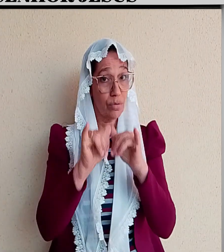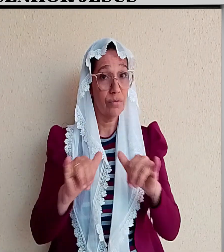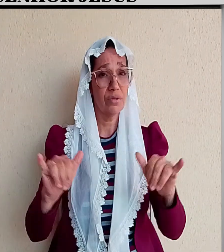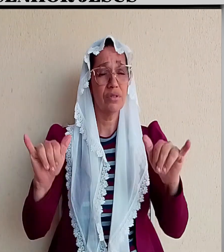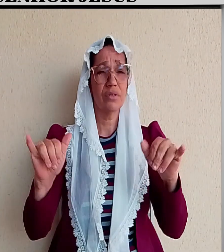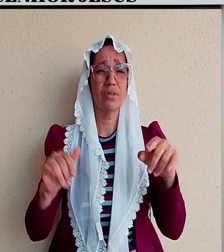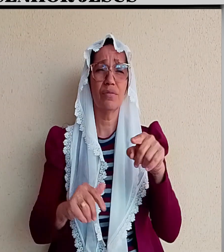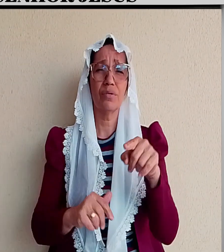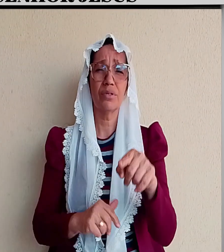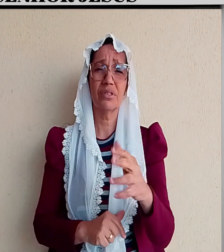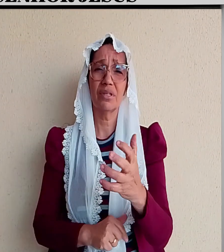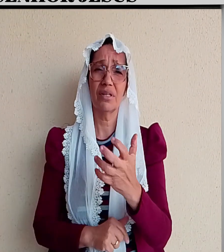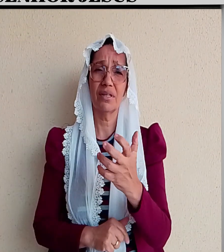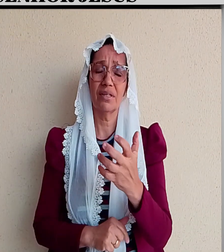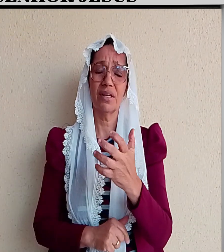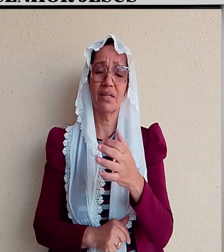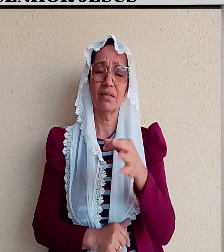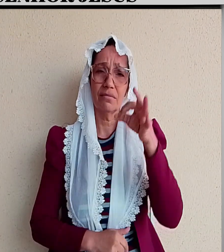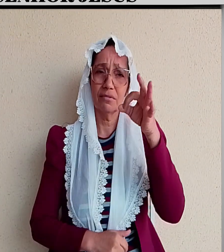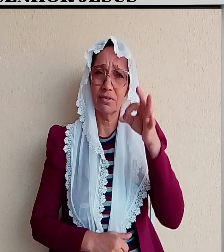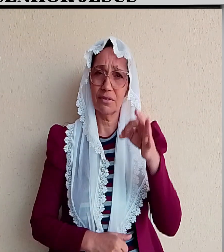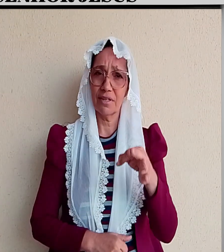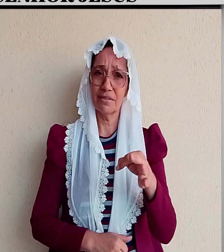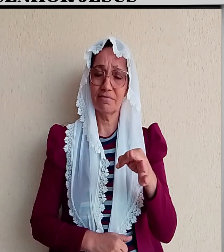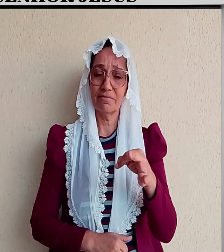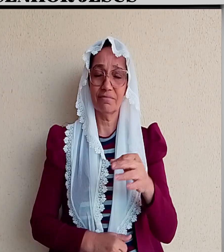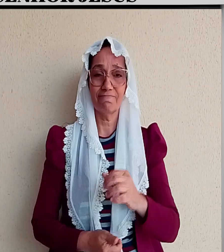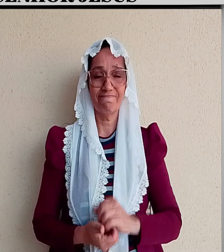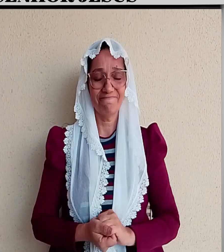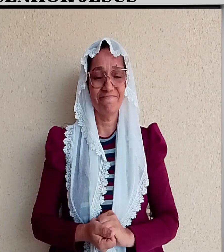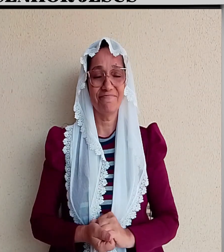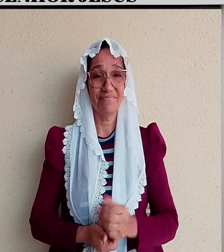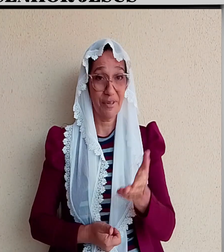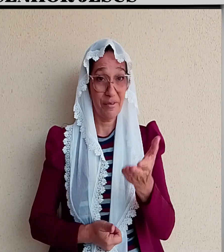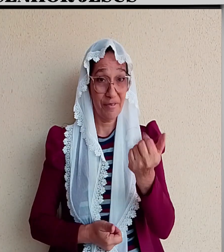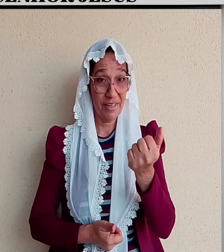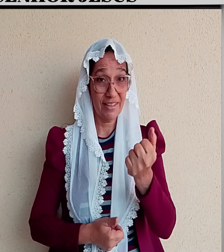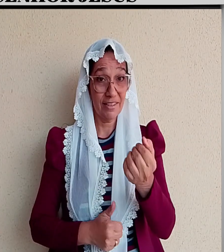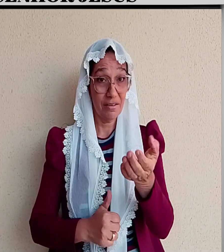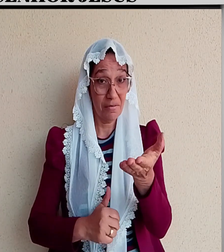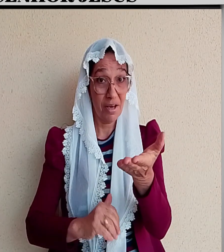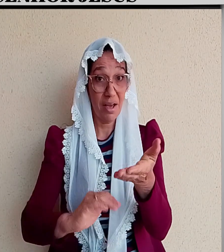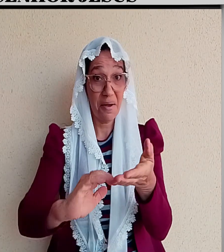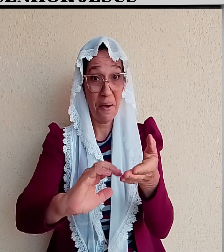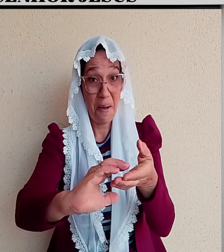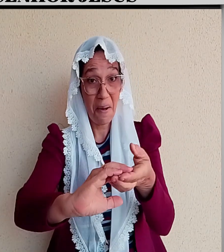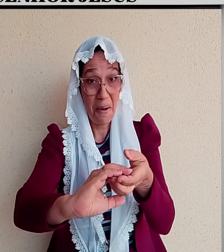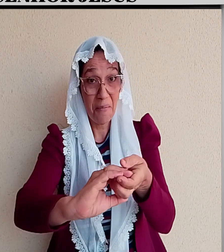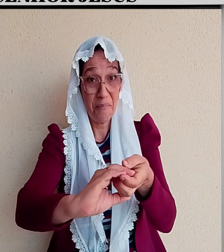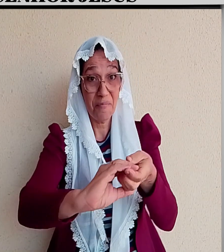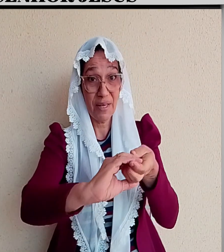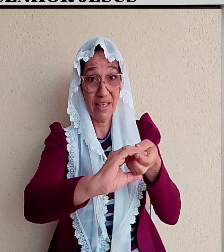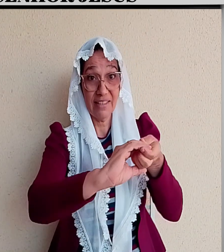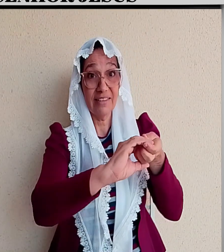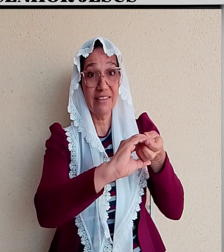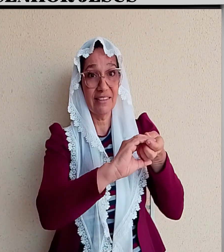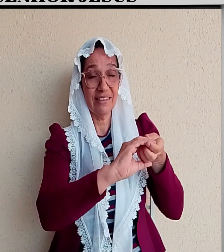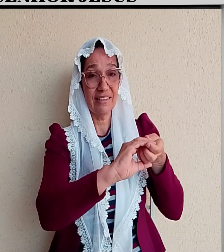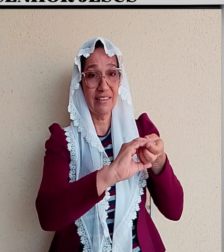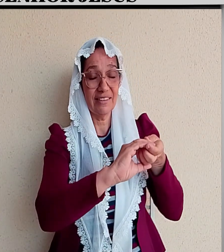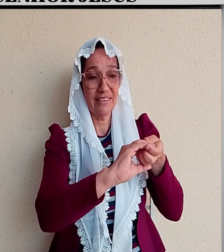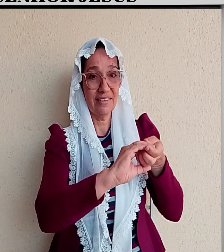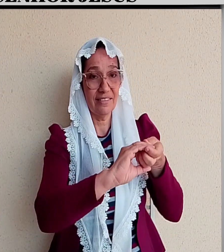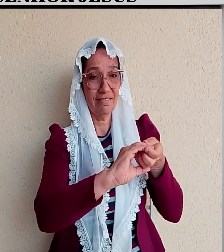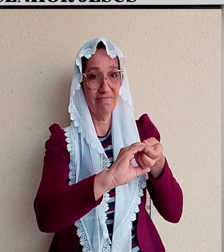justiça, aleluia, eu te estendo a minha mão e digo, vem, aleluia, vem, pode levantar devagarzinho, aleluia,